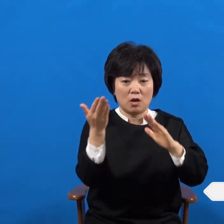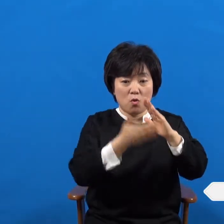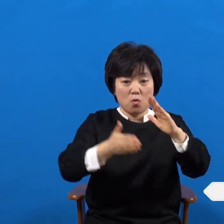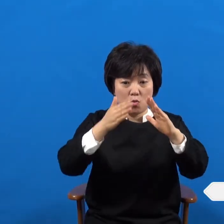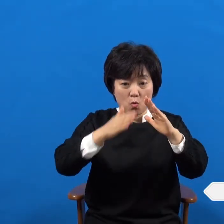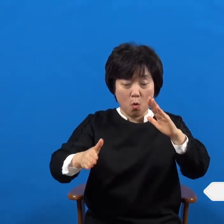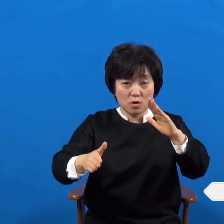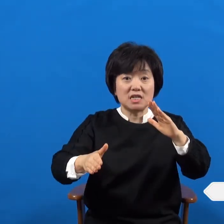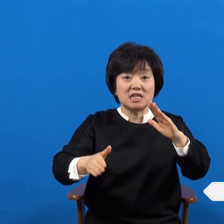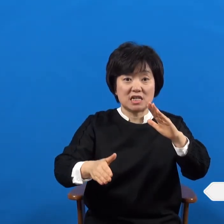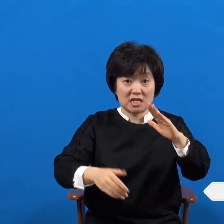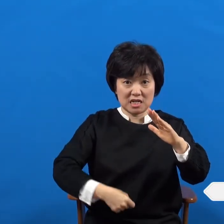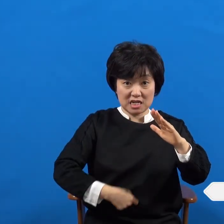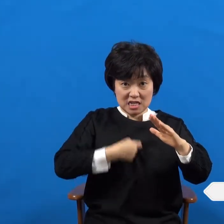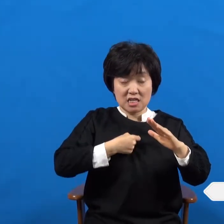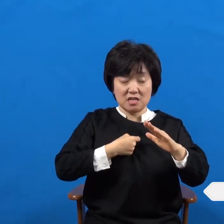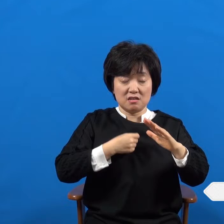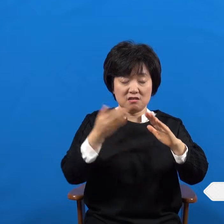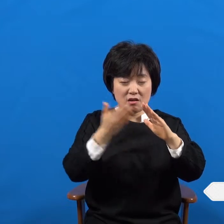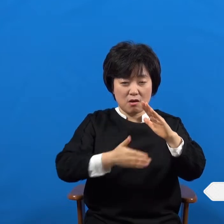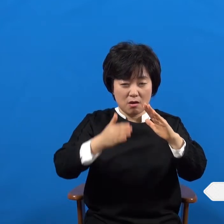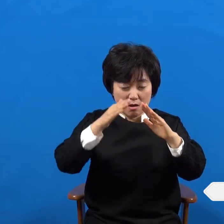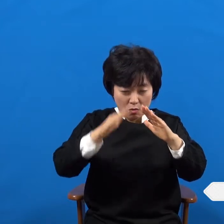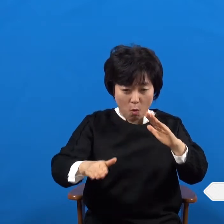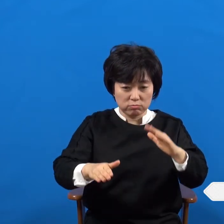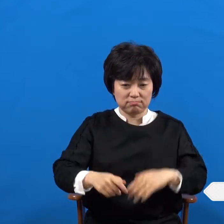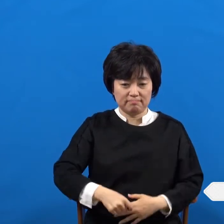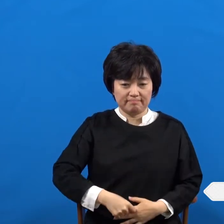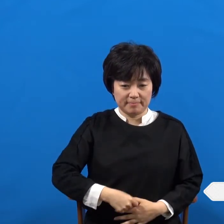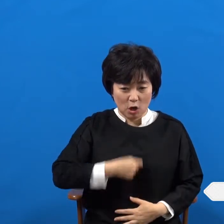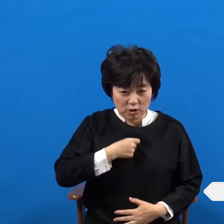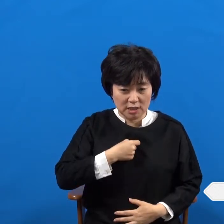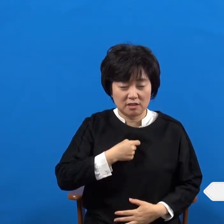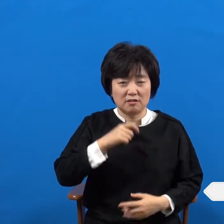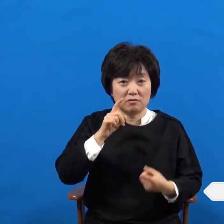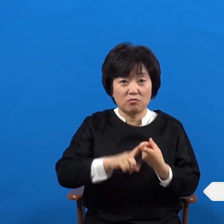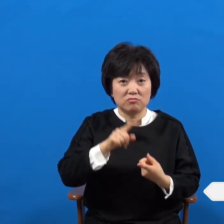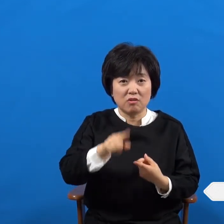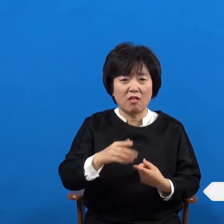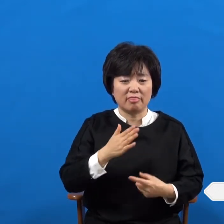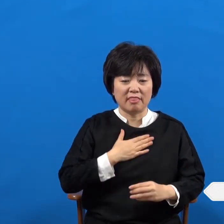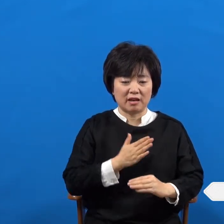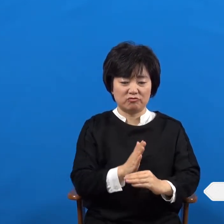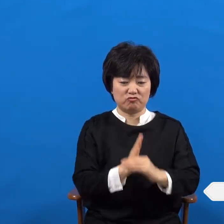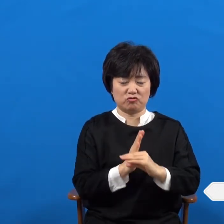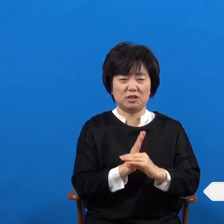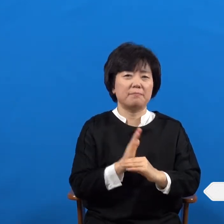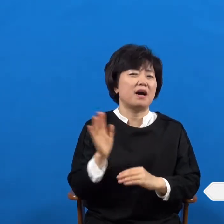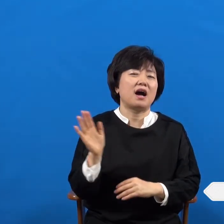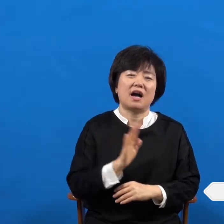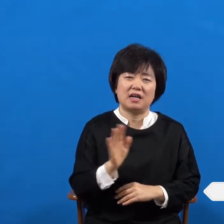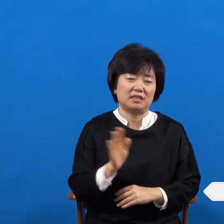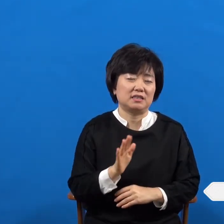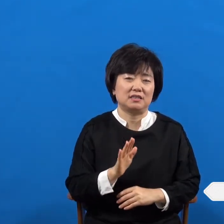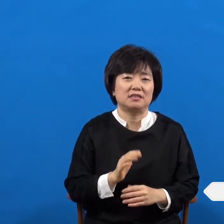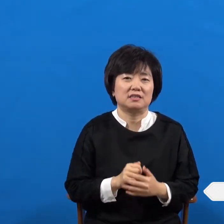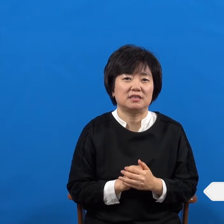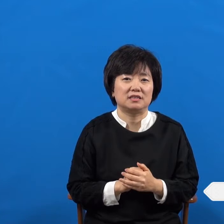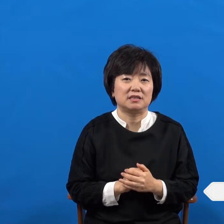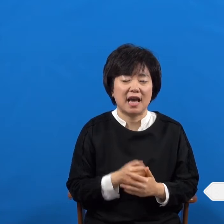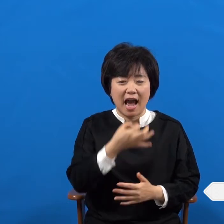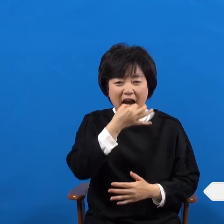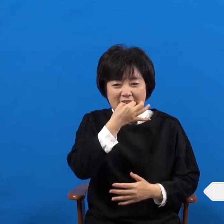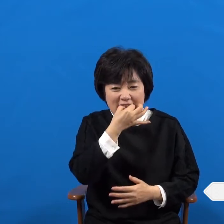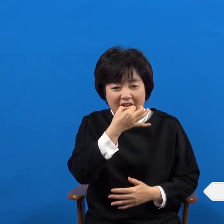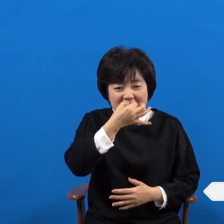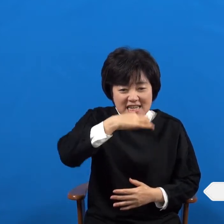말, 정의롭다는 말에 공통점이 있다면 그것은 자기중심적이 아니라는 뜻입니다.